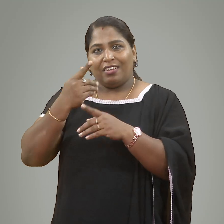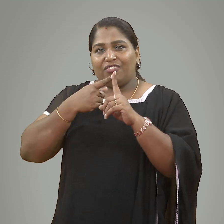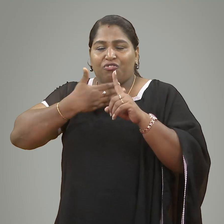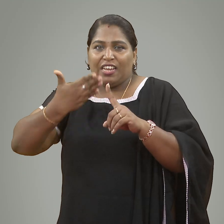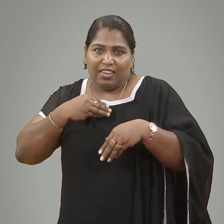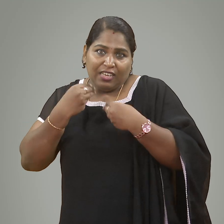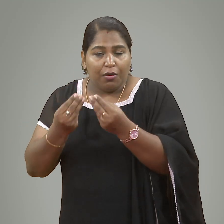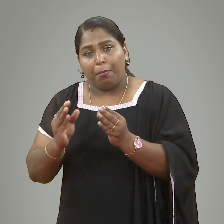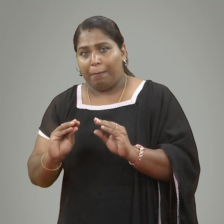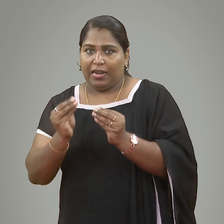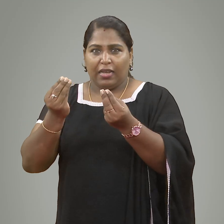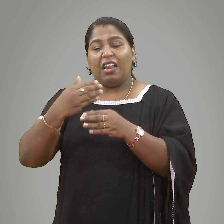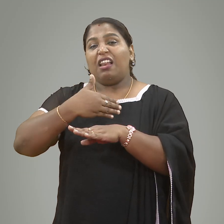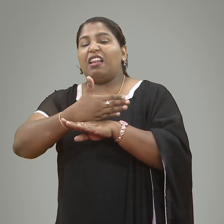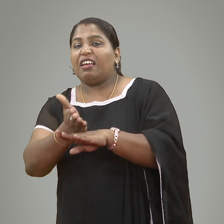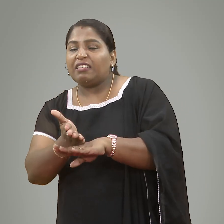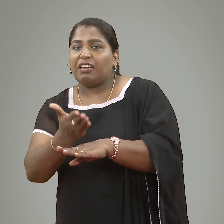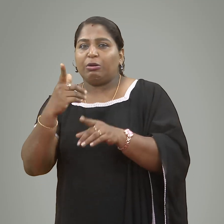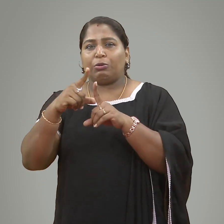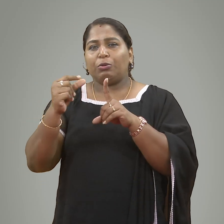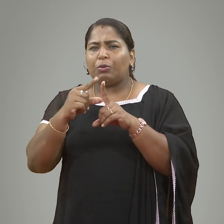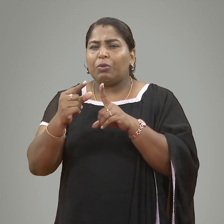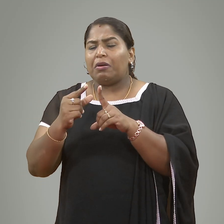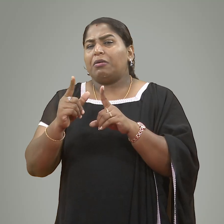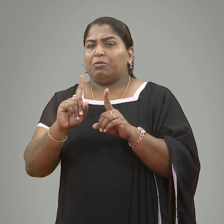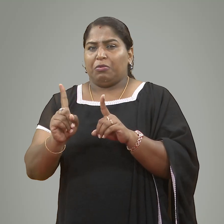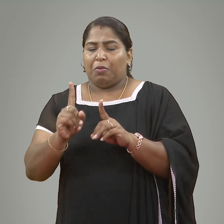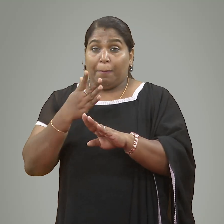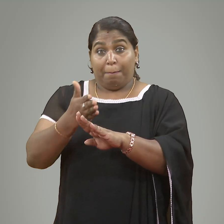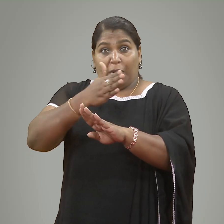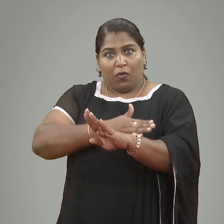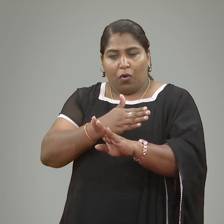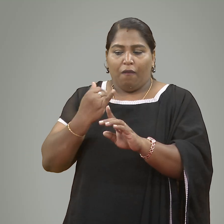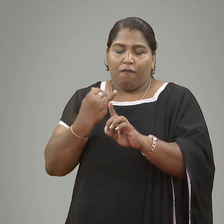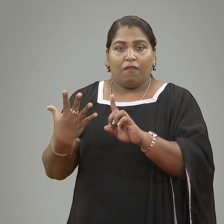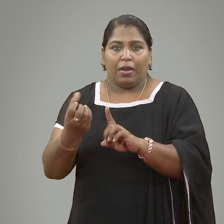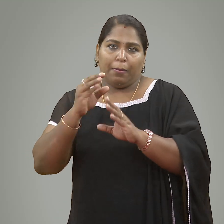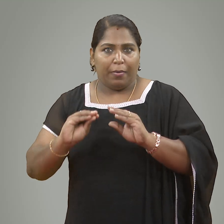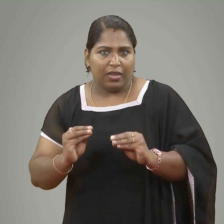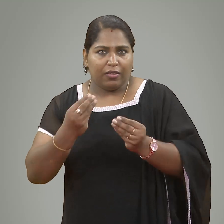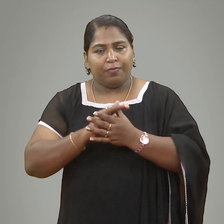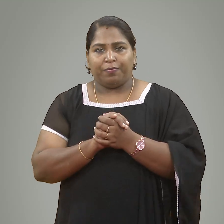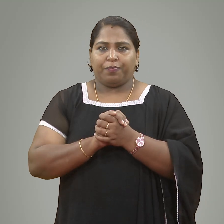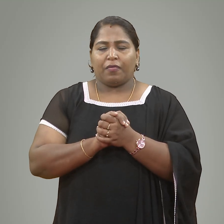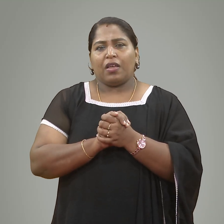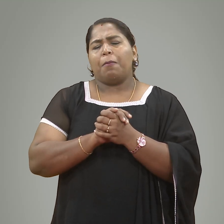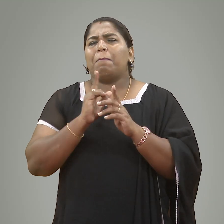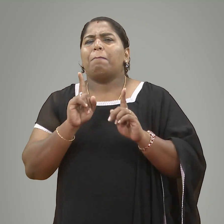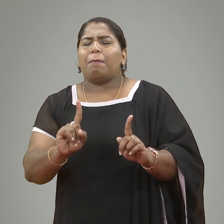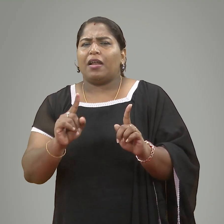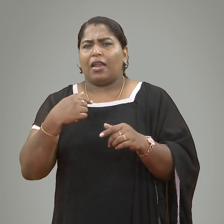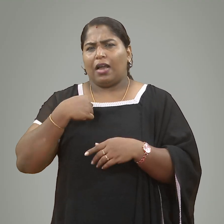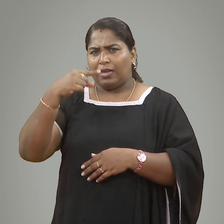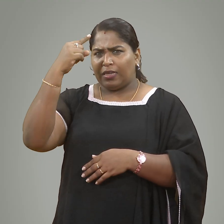ഇതായിരിക്കും. ഇങ്ങനെ ലേറ്റർ വെച്ചോണ്ടിരിക്കാതെ ലേറ്റായി ചെയ്യുന്നതിനേക്കാളും എന്തുകൊണ്ടും നല്ലതാണല്ലോ ആദ്യം തന്നെ അറിയുന്നു.